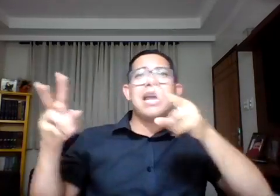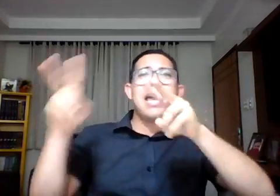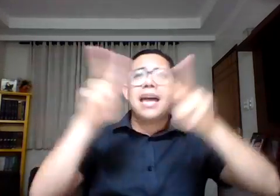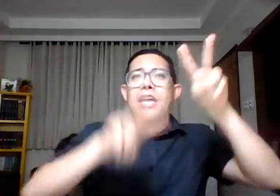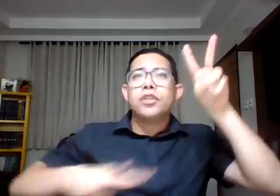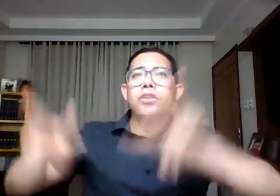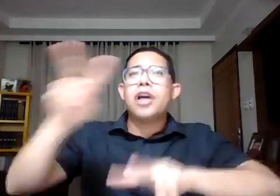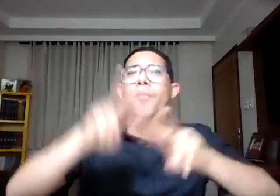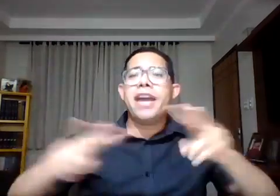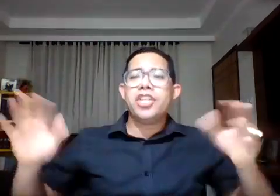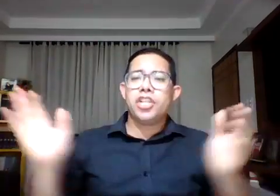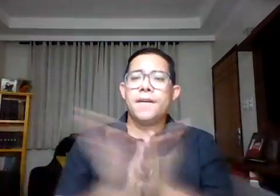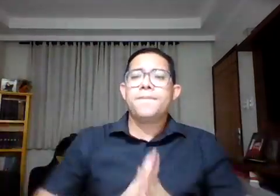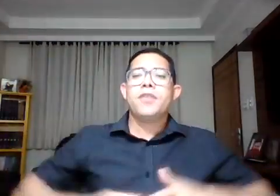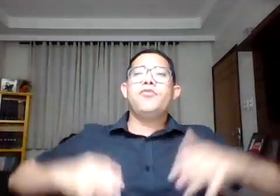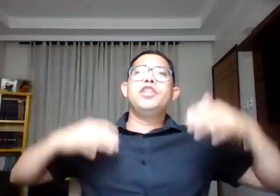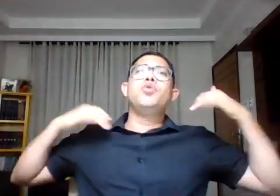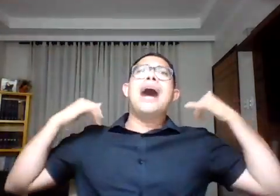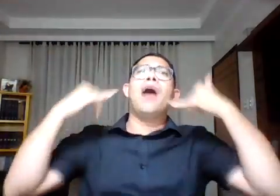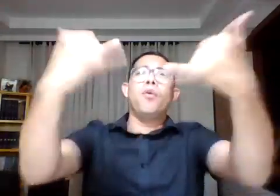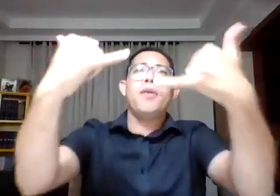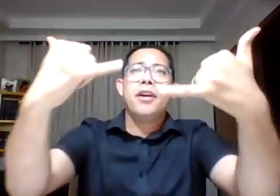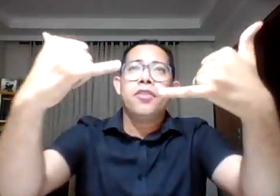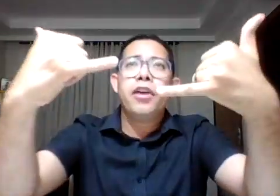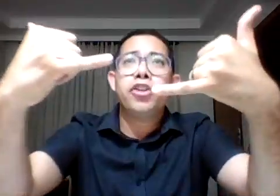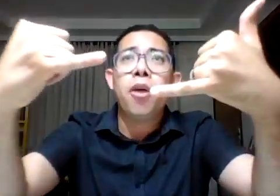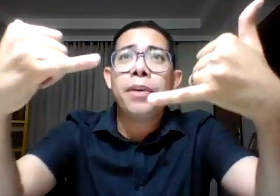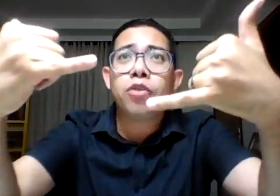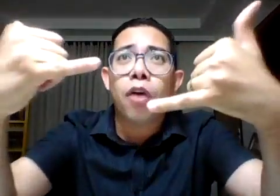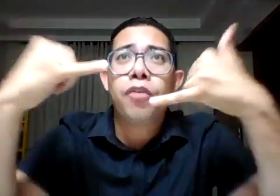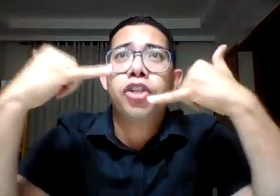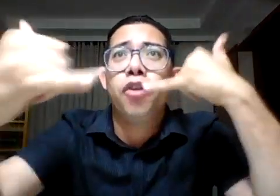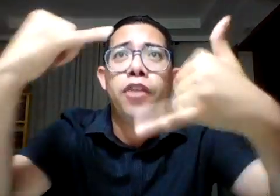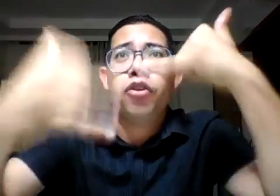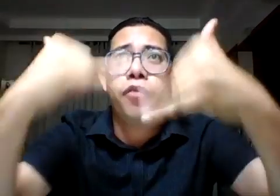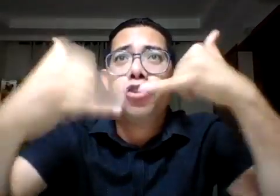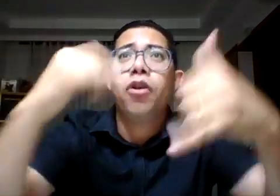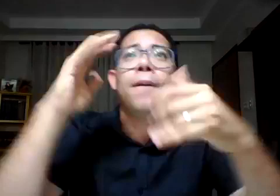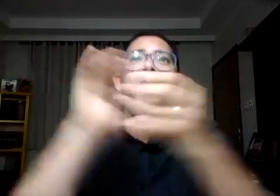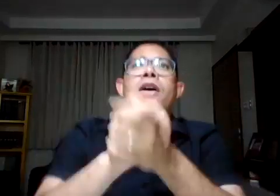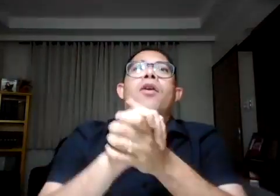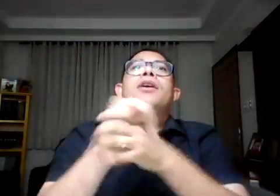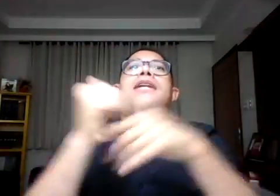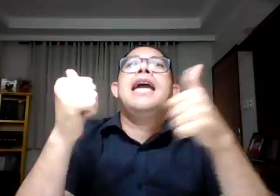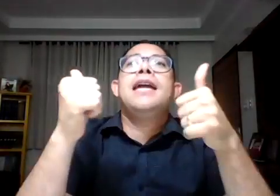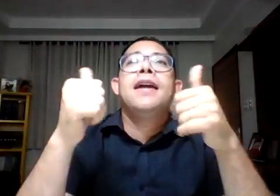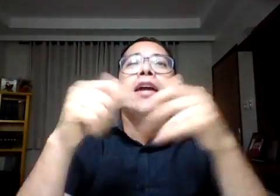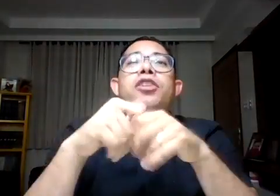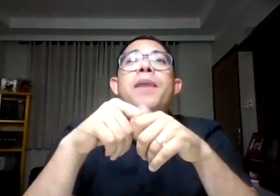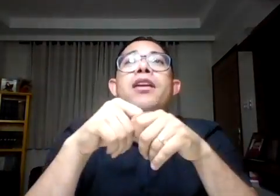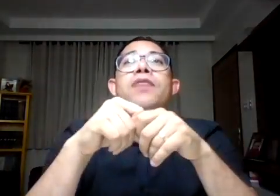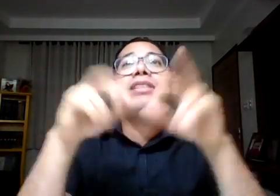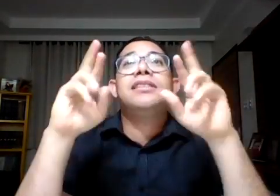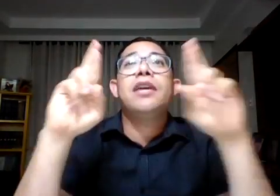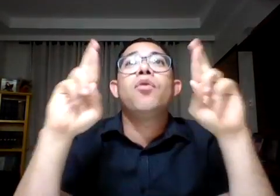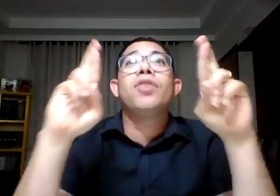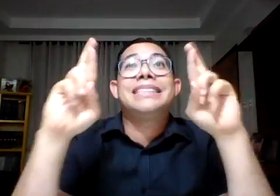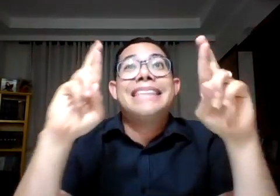é totalmente visual. Fechou, pessoal? Fechou? Ok. Eu espero que vocês tenham